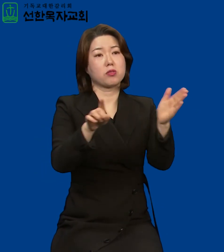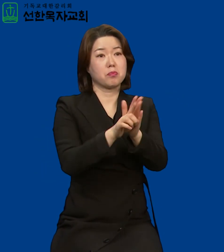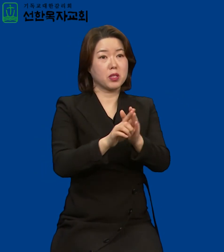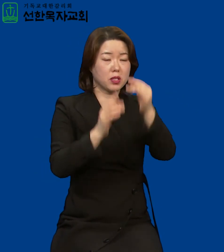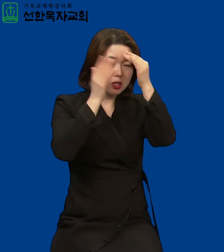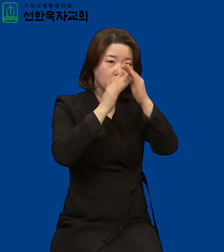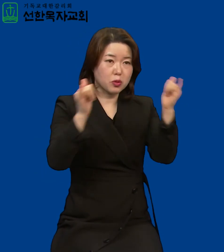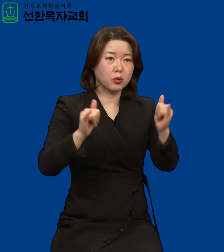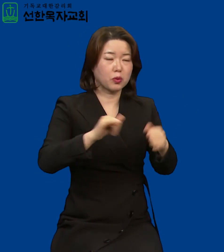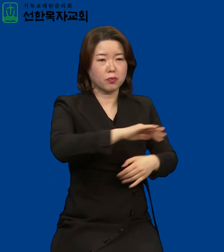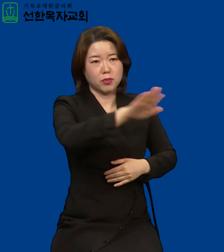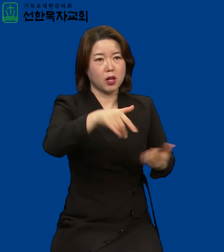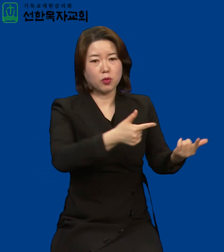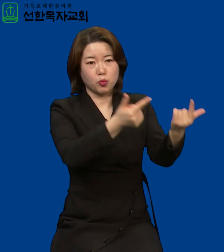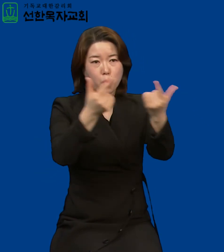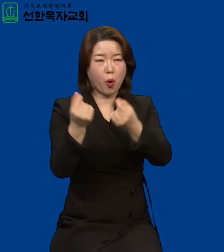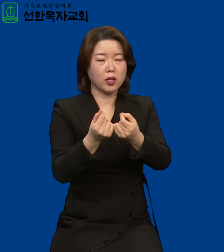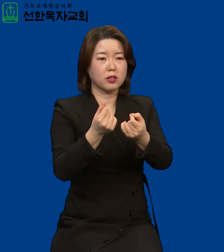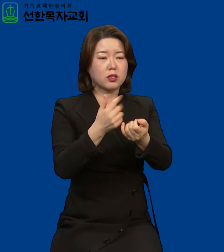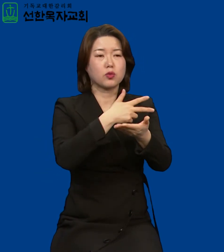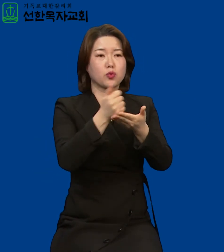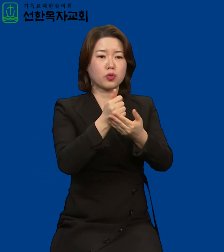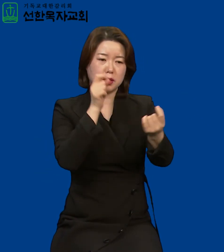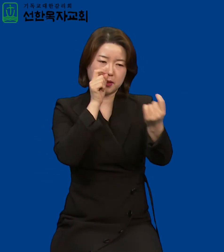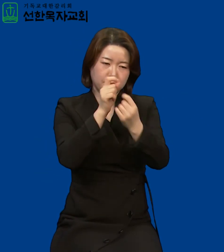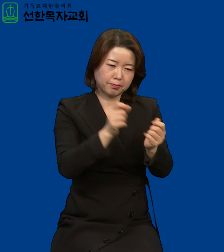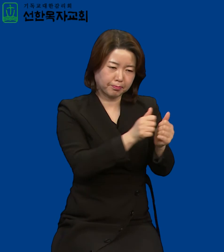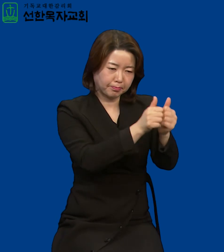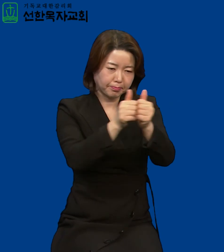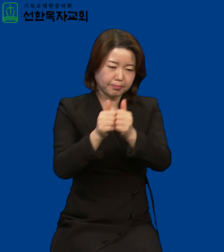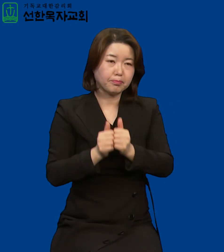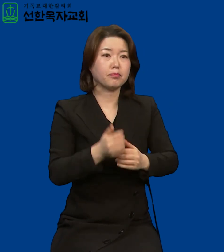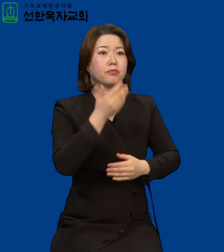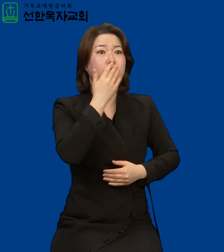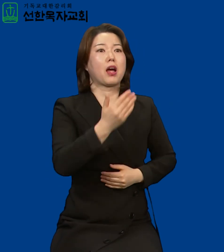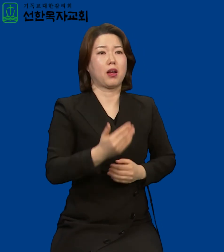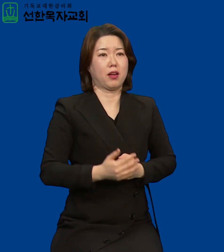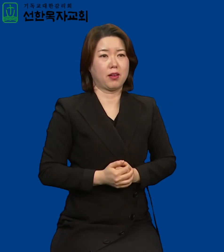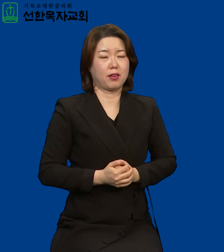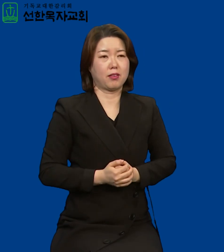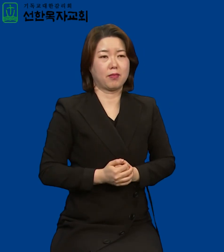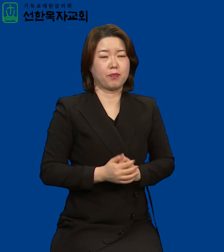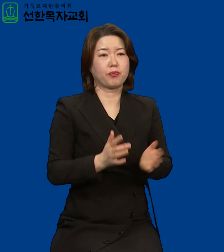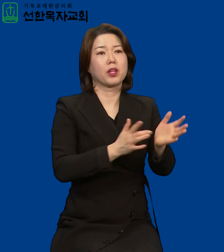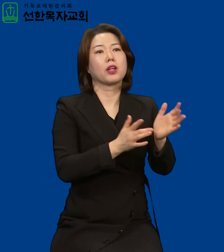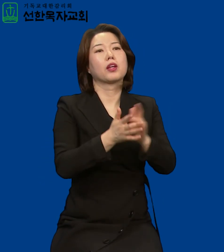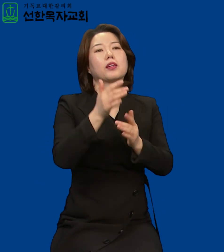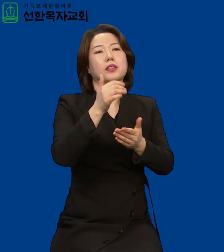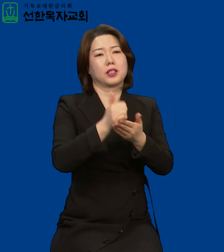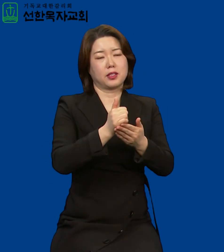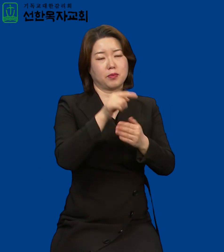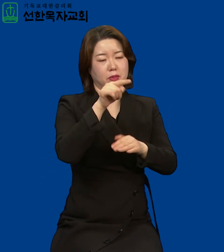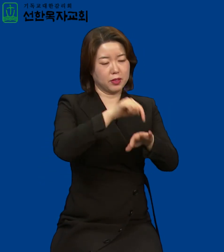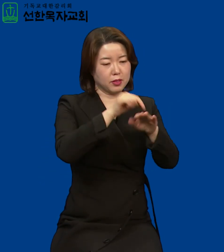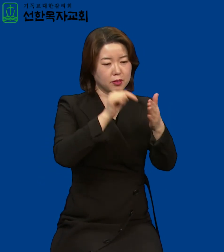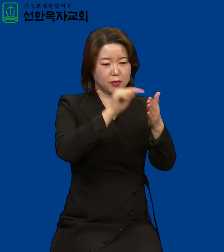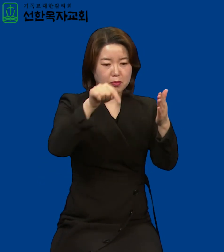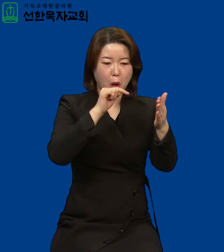다 예수님과 친밀히 동행할 수 있게 되어 있더라고요. 예수님께서 그 사람 마음에